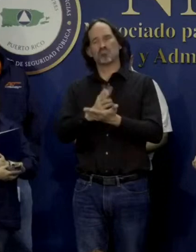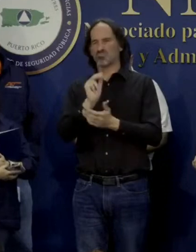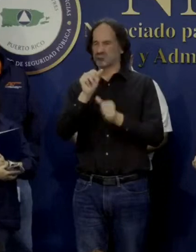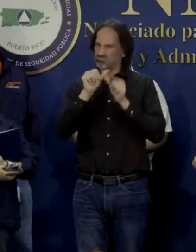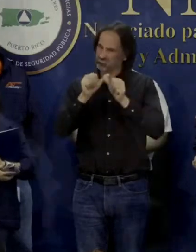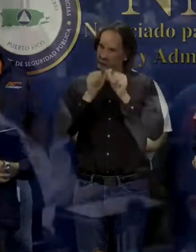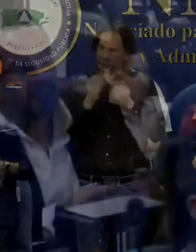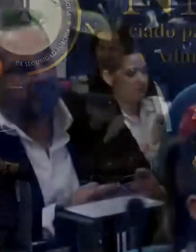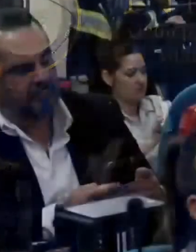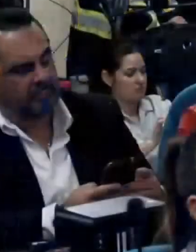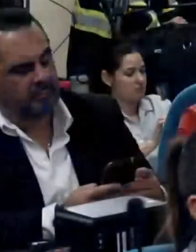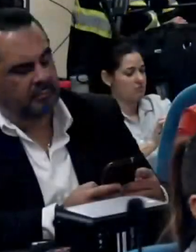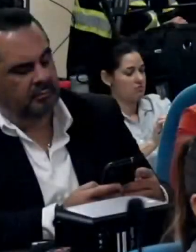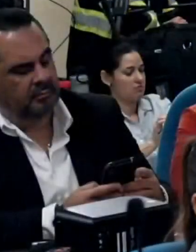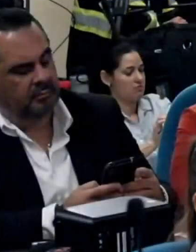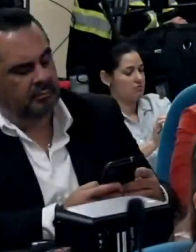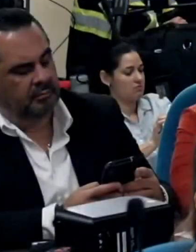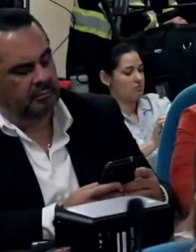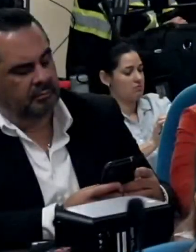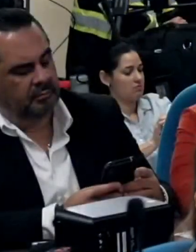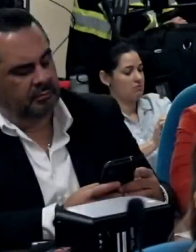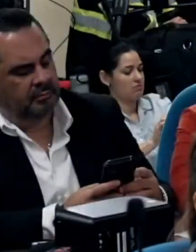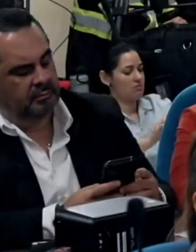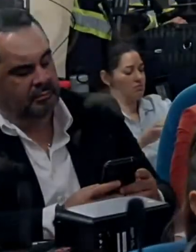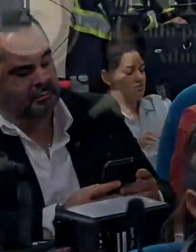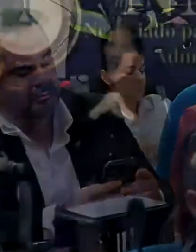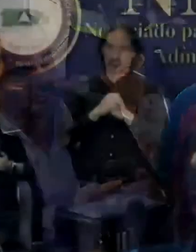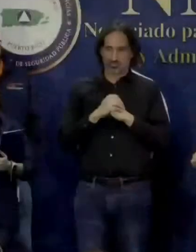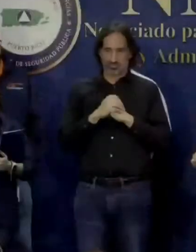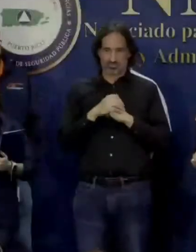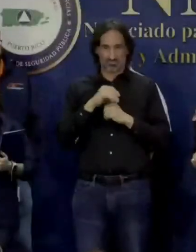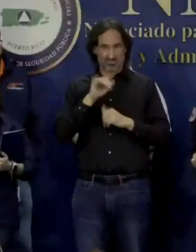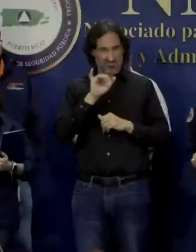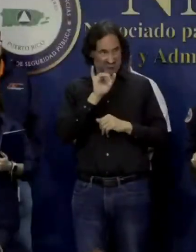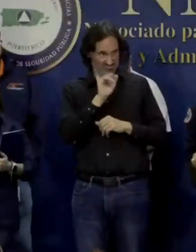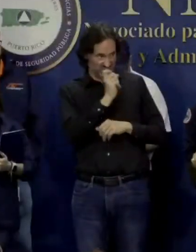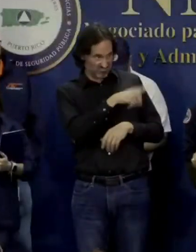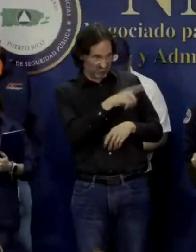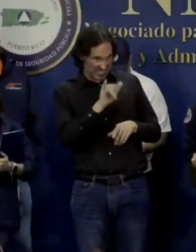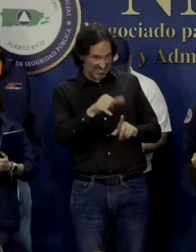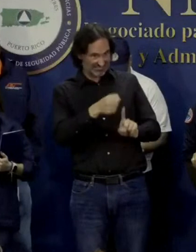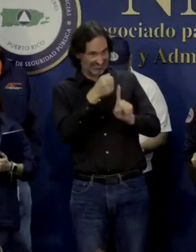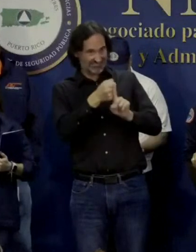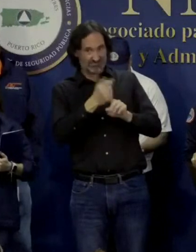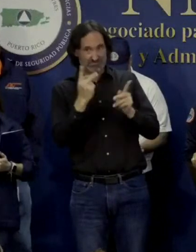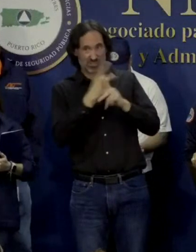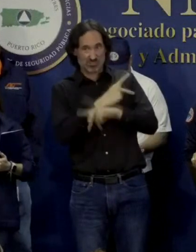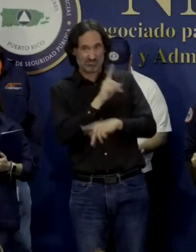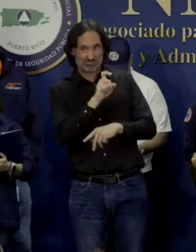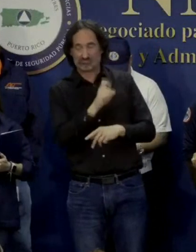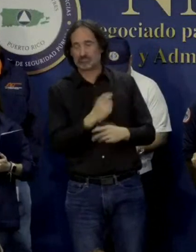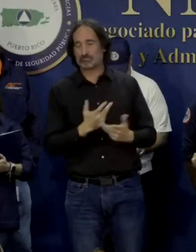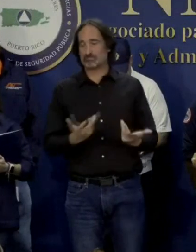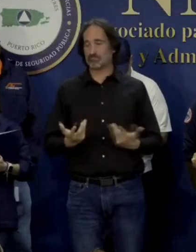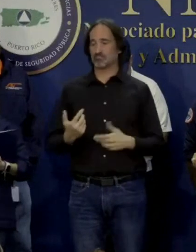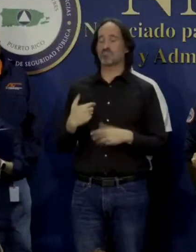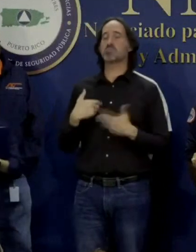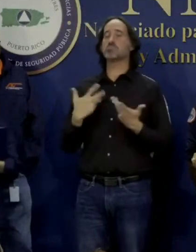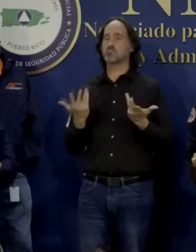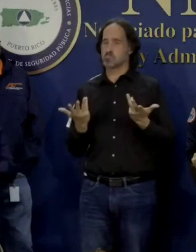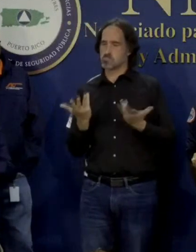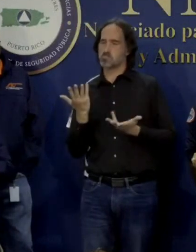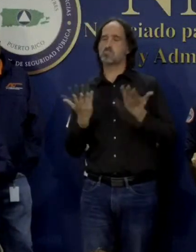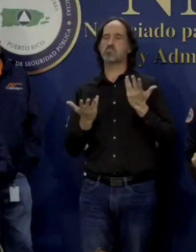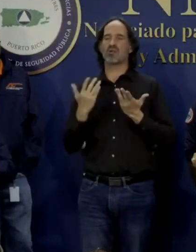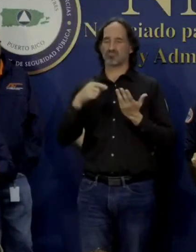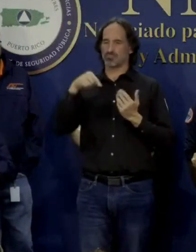emergencia. ¿Zona más afectada hasta el momento en términos de transmisión? Bueno, ahora mismo, preliminarmente, ¿verdad?, por los visuales que hemos visto, el área sur de Puerto